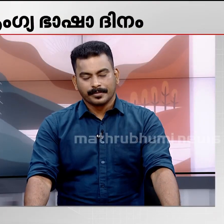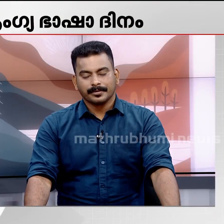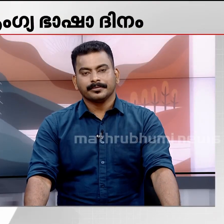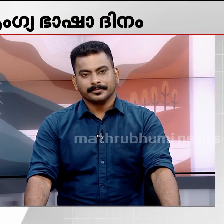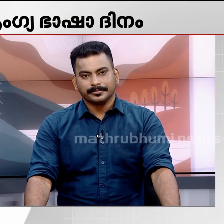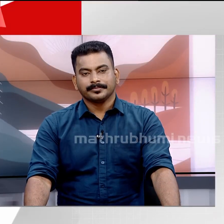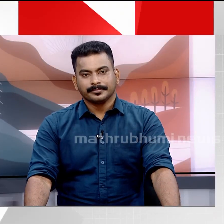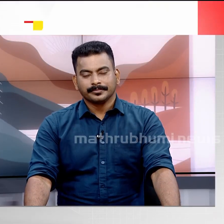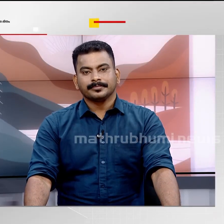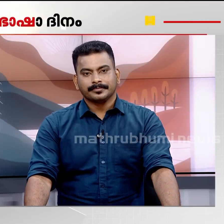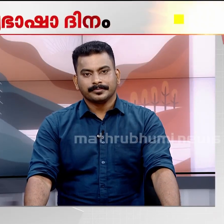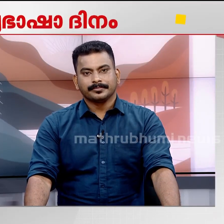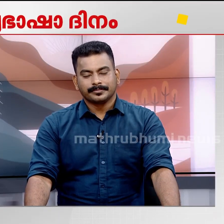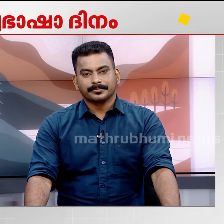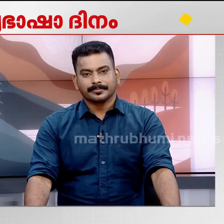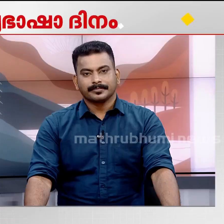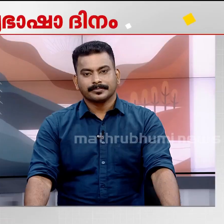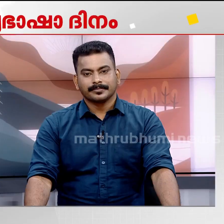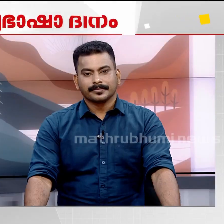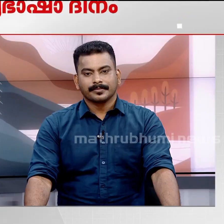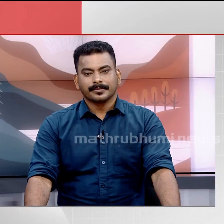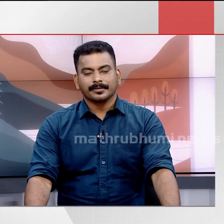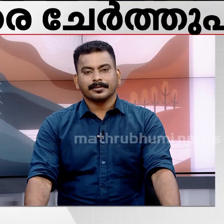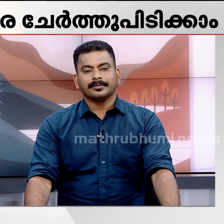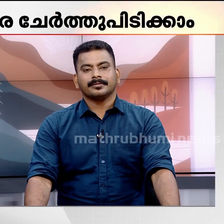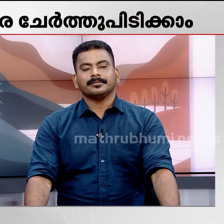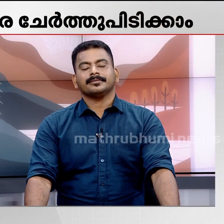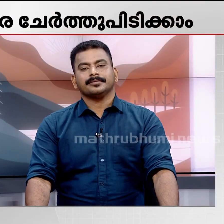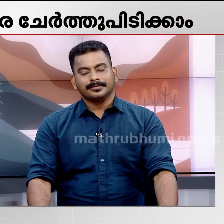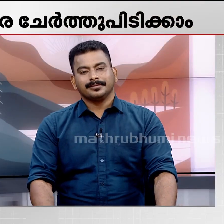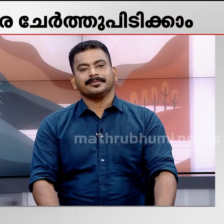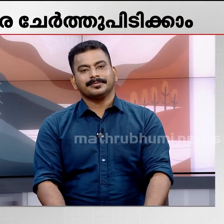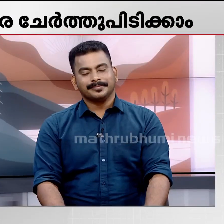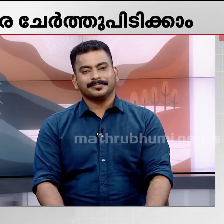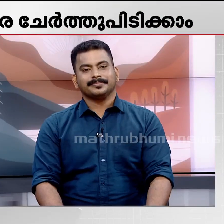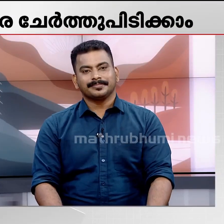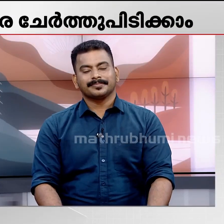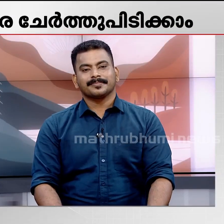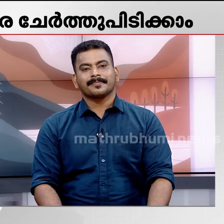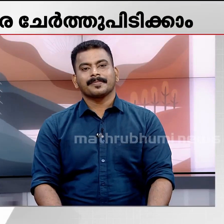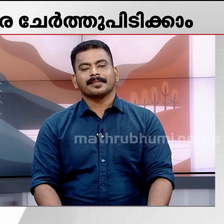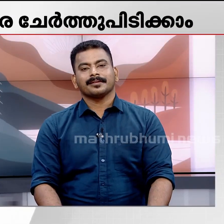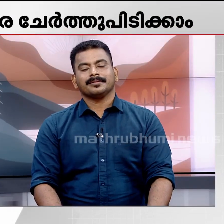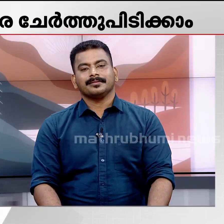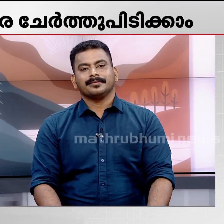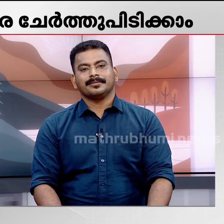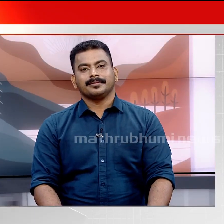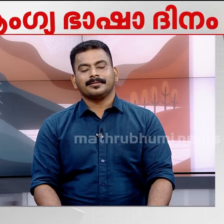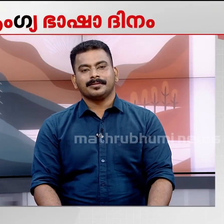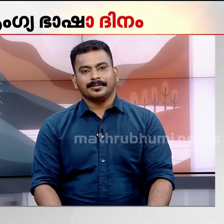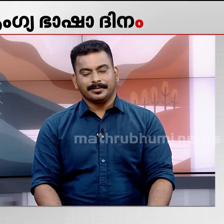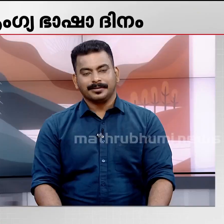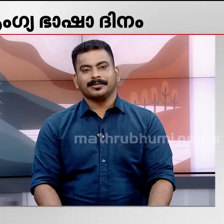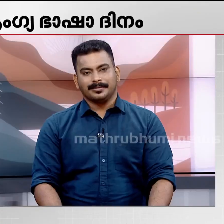ഇതിനു വേണ്ടി നീക്കിവെക്കണമെന്നൊരു കർശനമായ ഒരു നിബന്ധന കൂടി വന്നതോടുകൂടിയാണ് എല്ലാവരും ഇത് ഉൾക്കൊള്ളിക്കാൻ തുടങ്ങിയത്. എനിക്ക് തോന്നുന്നു ഇപ്പോൾ ഇതിനപ്പുറത്തേക്ക് നേരത്തെയൊക്കെ നമ്മളൊരു